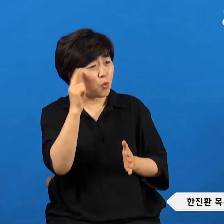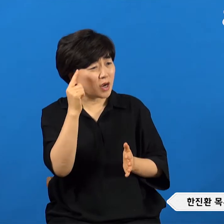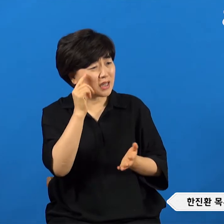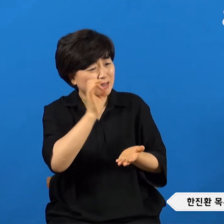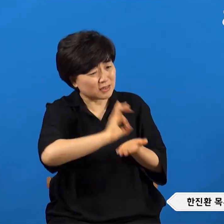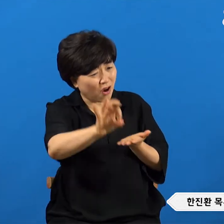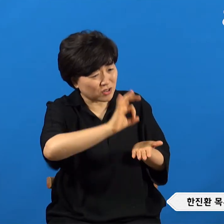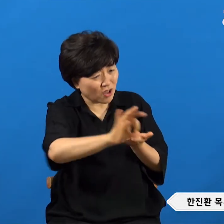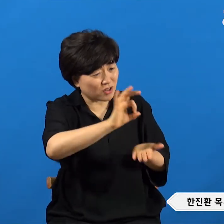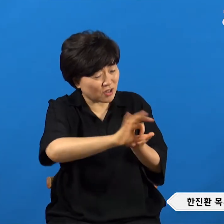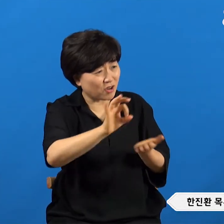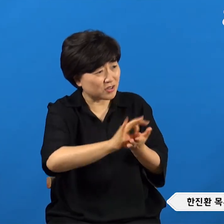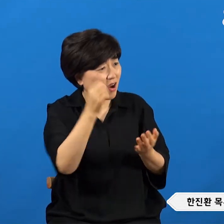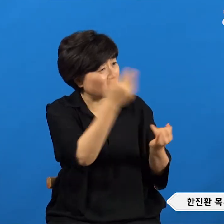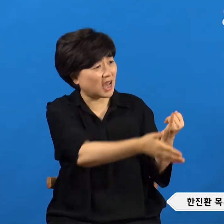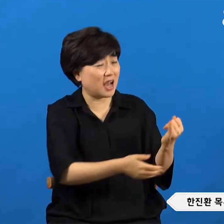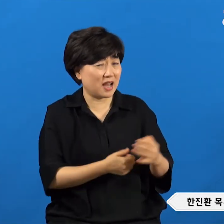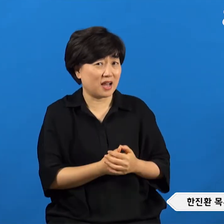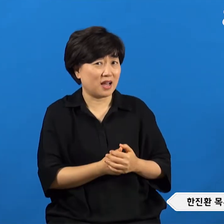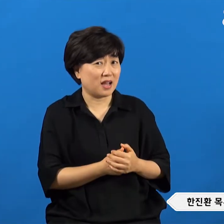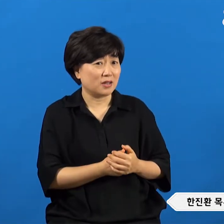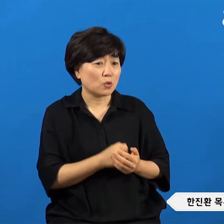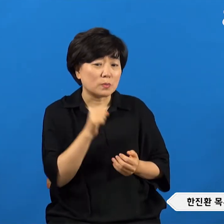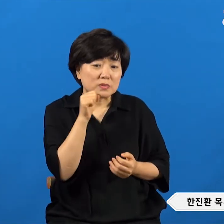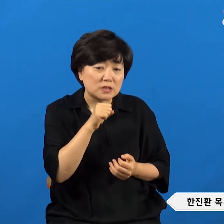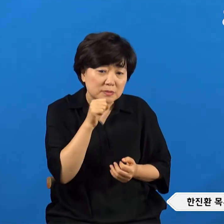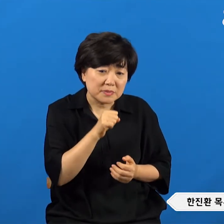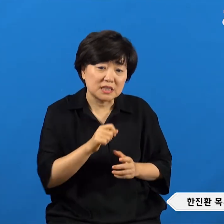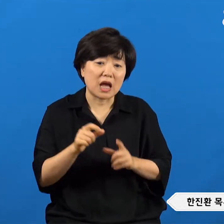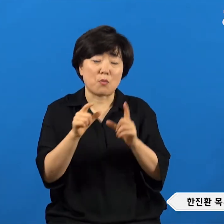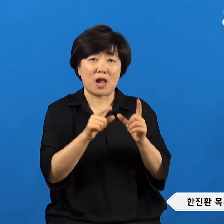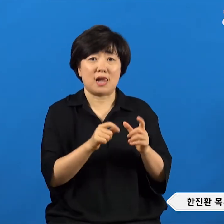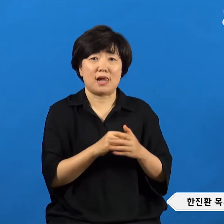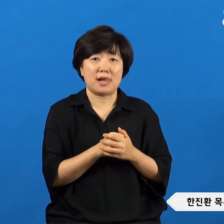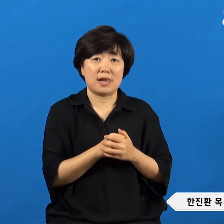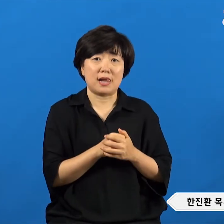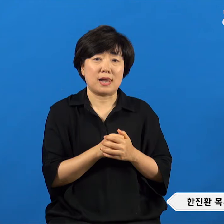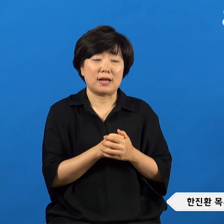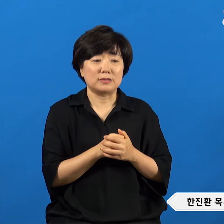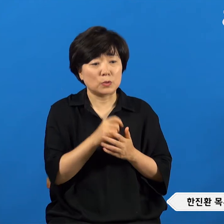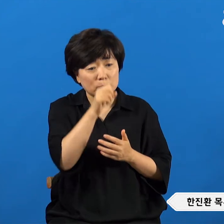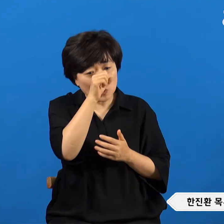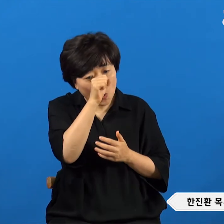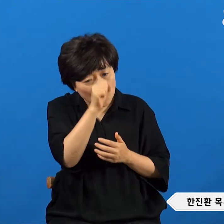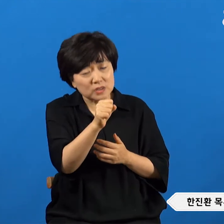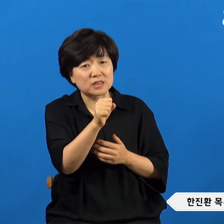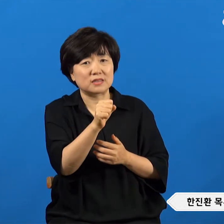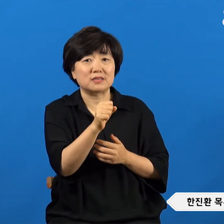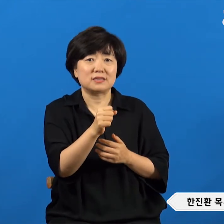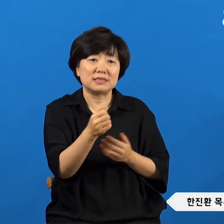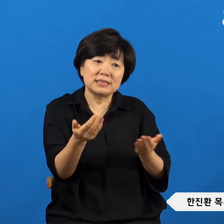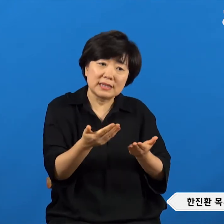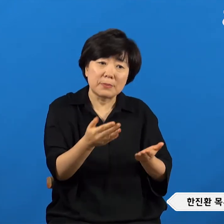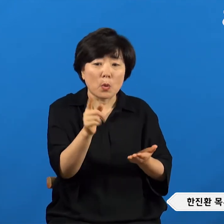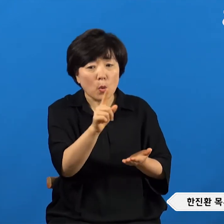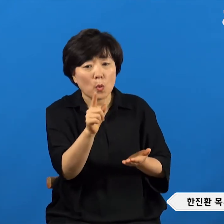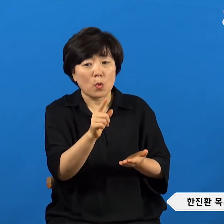소모적으로만 살아? 좀 취미생활도 하고 좀 생산적인 일을 좀 해봐.